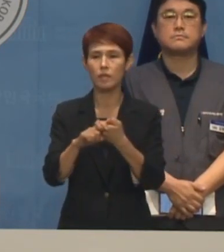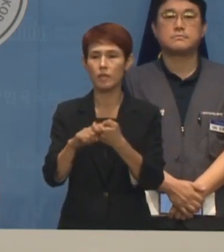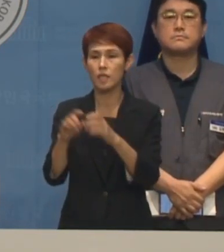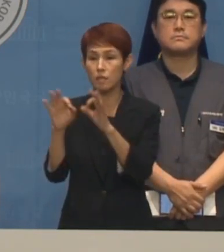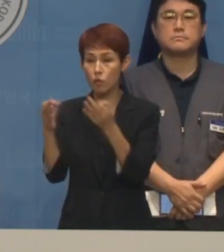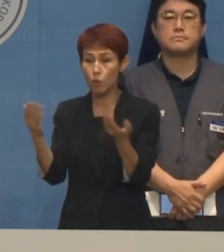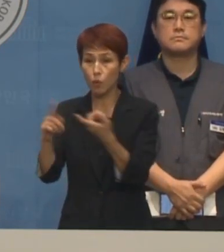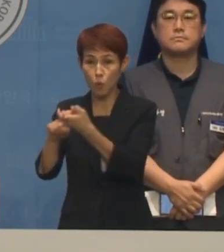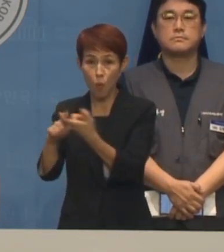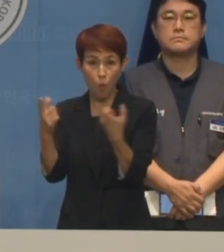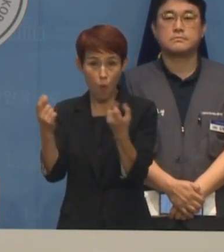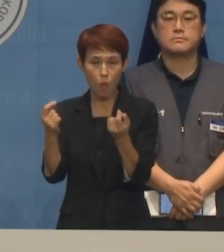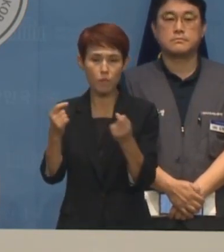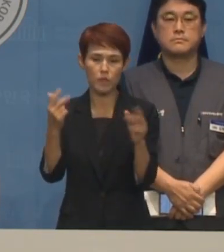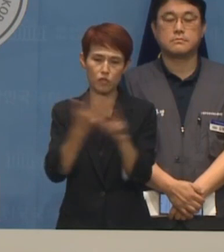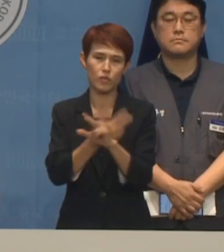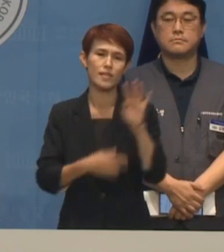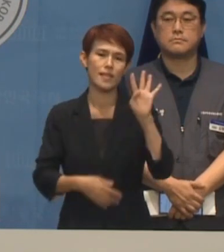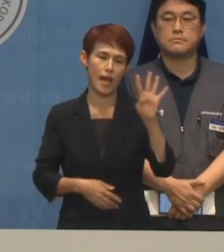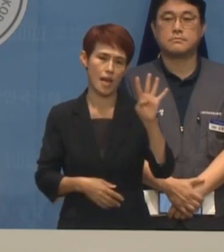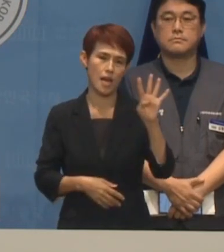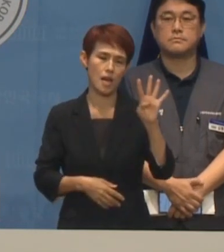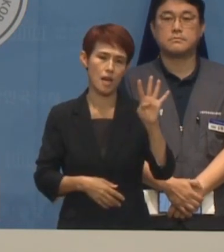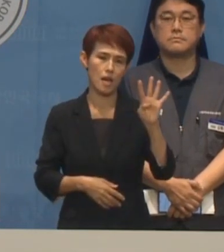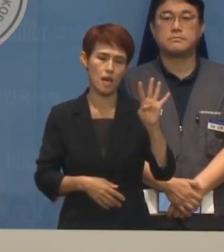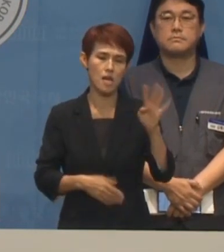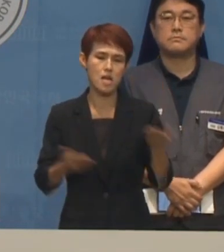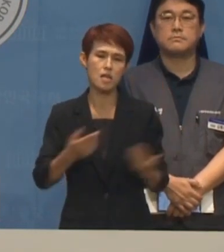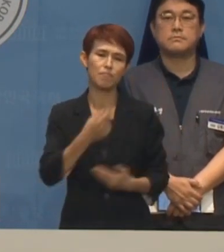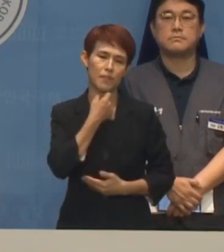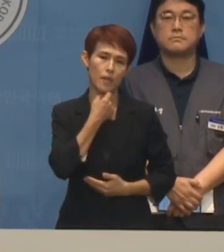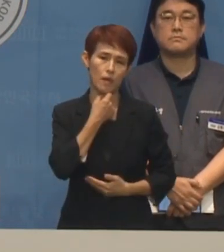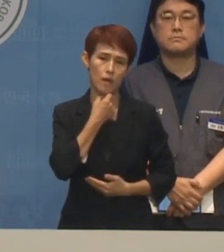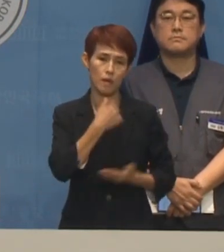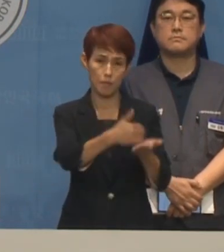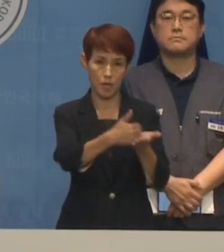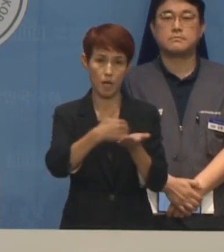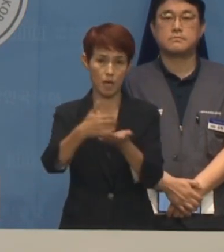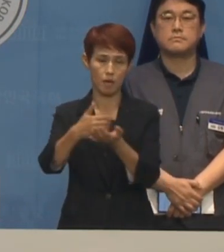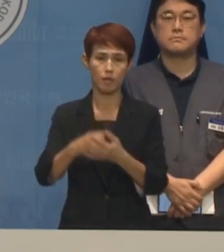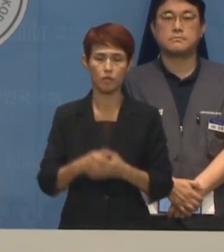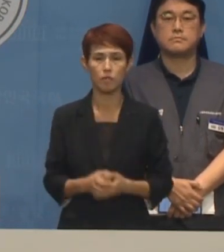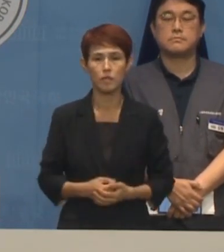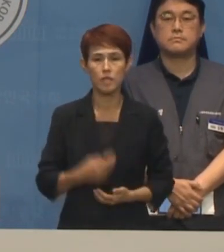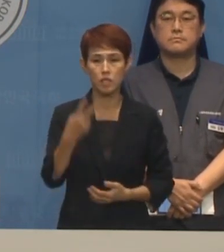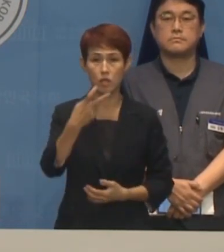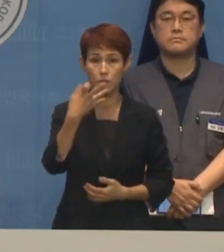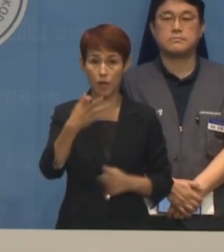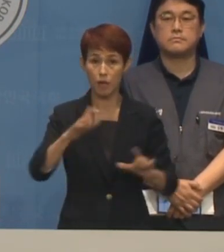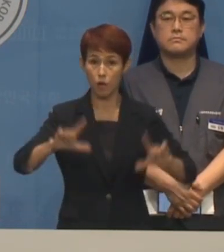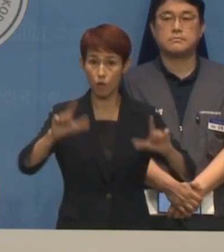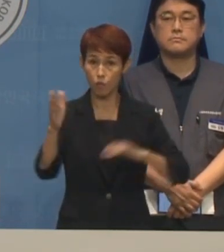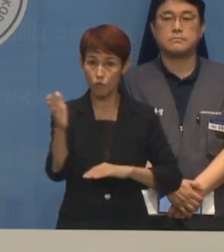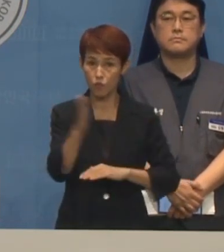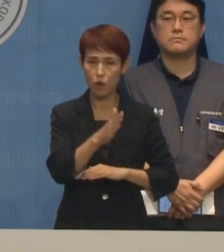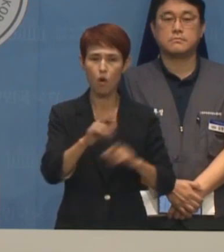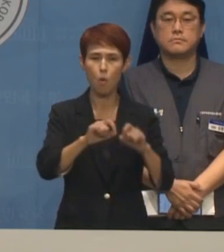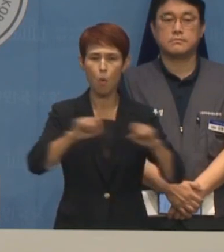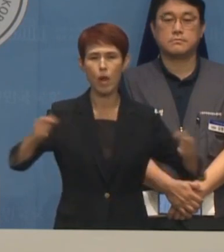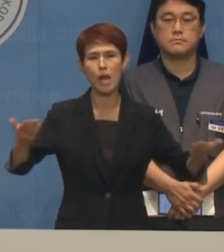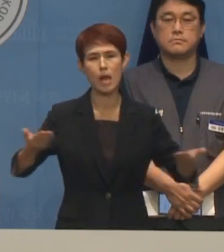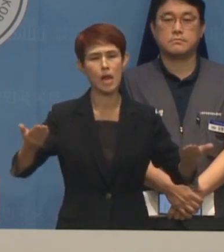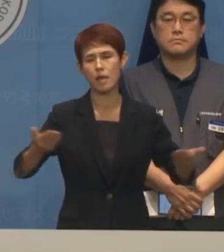주 4일제로 노동시간 단축을 요구해 왔습니다. 우리 노조는 2018년도부터 장시간